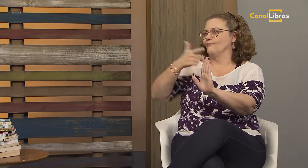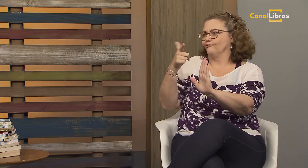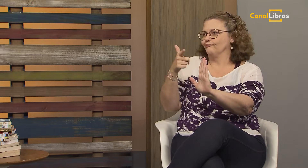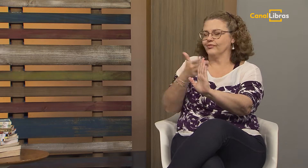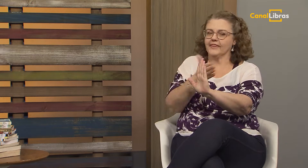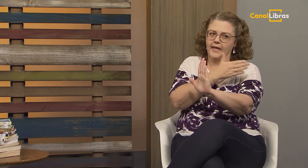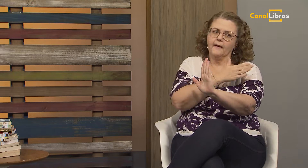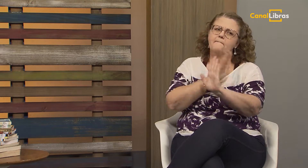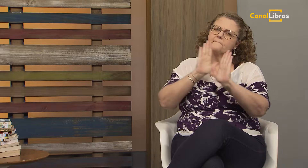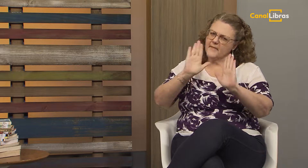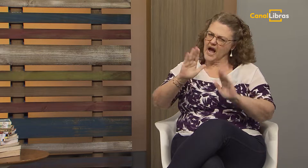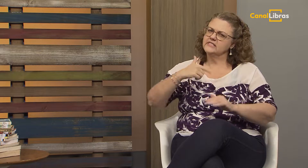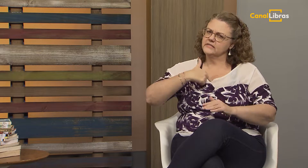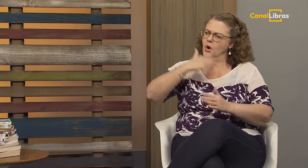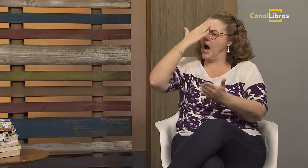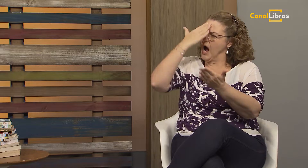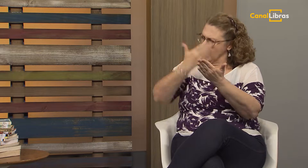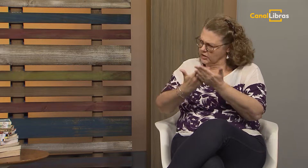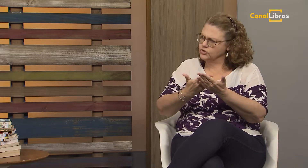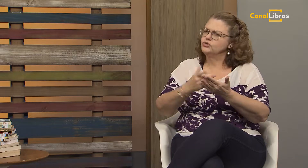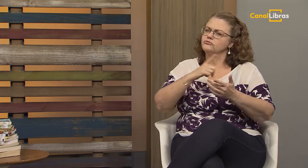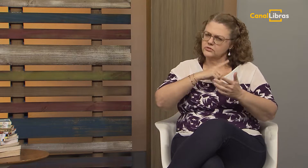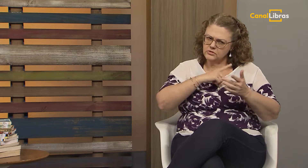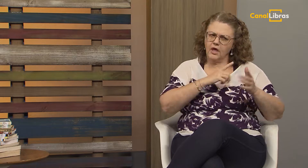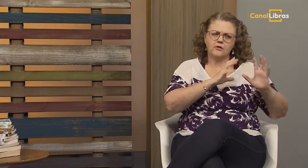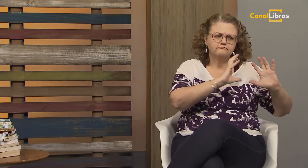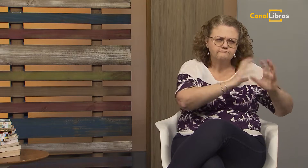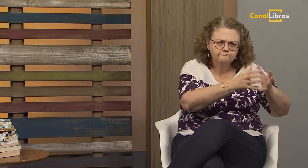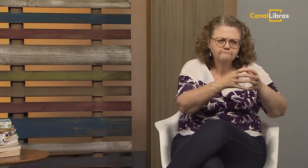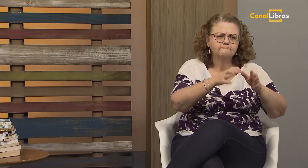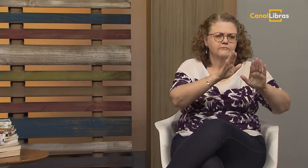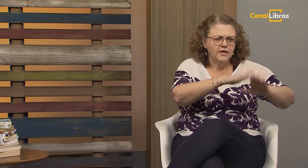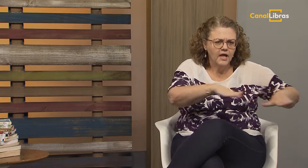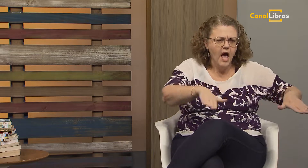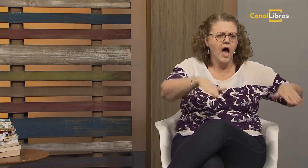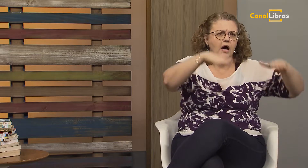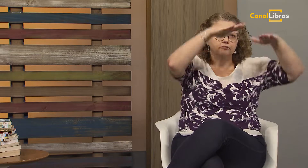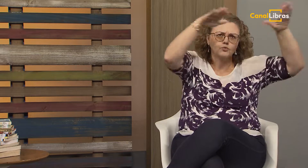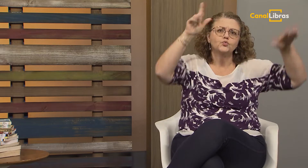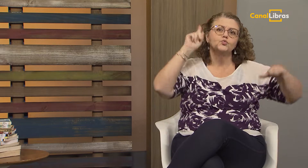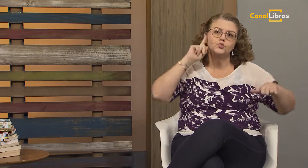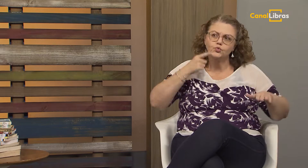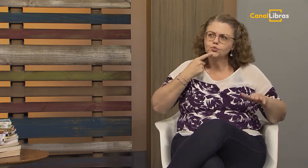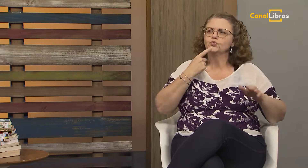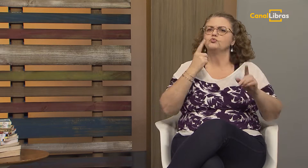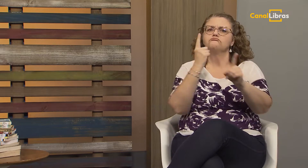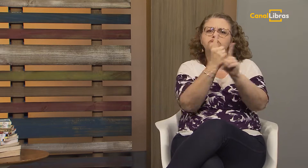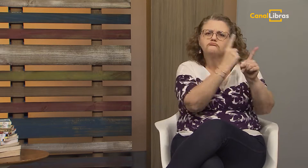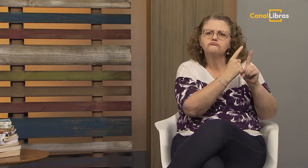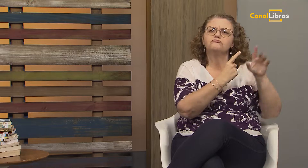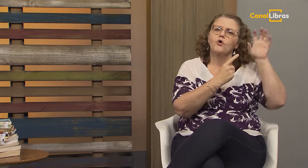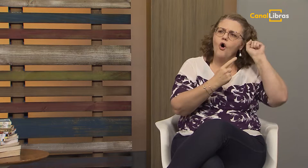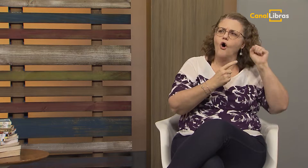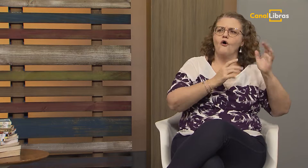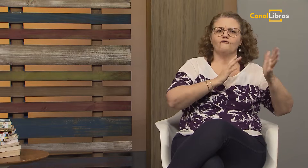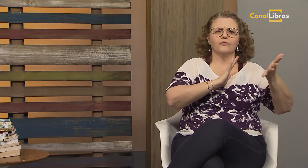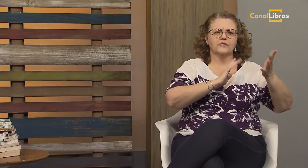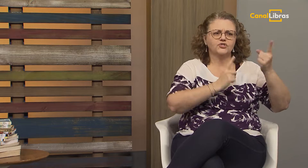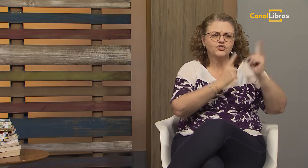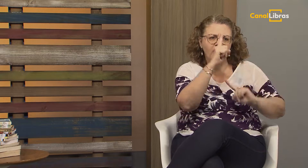de Surdos. A partir desse ano que há registros de fato. Anteriormente, não há comprovações, mas acredito que já tinham grupos de